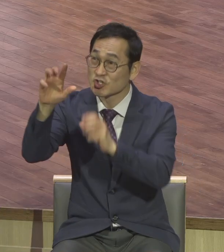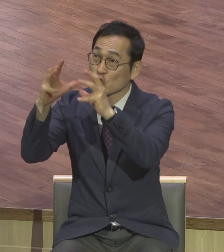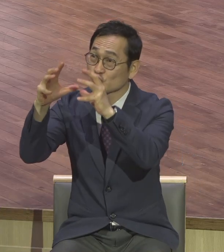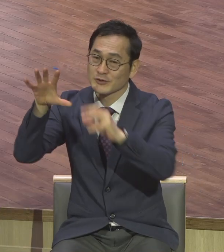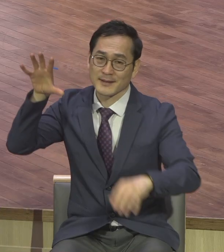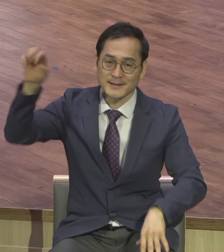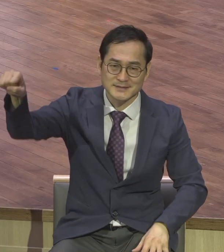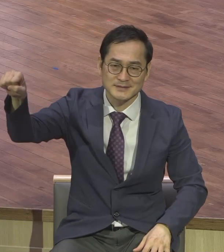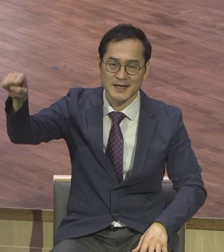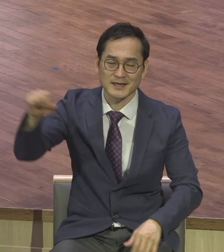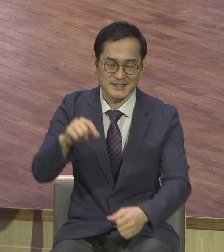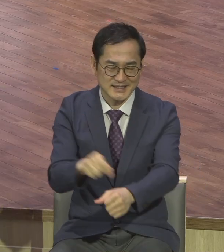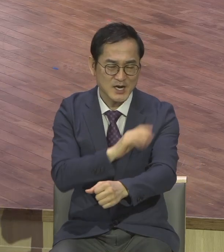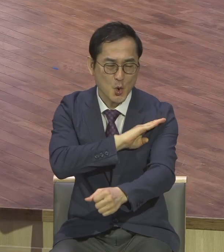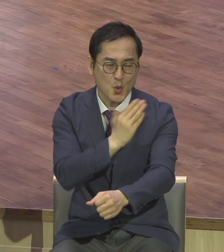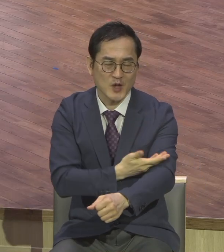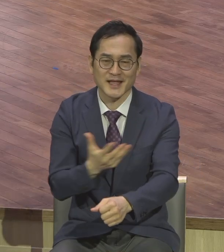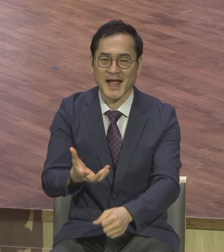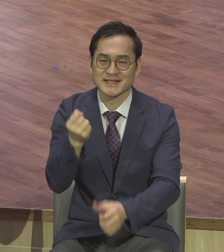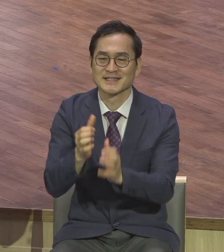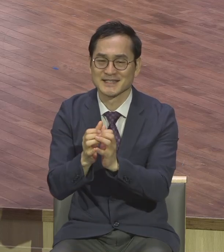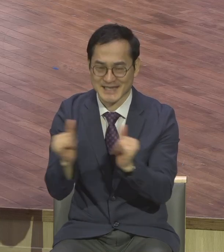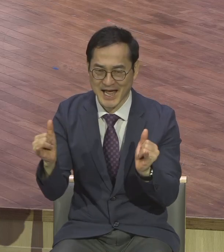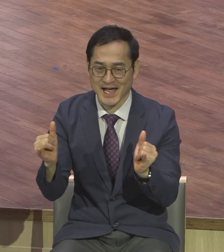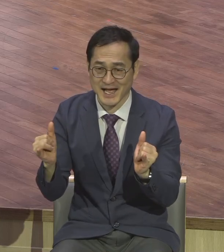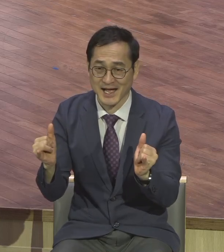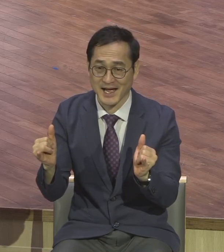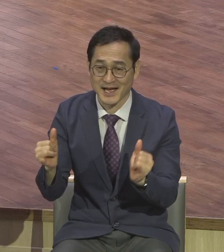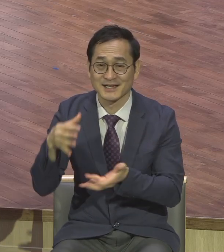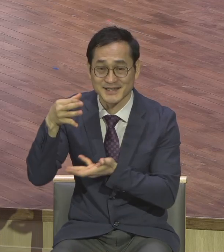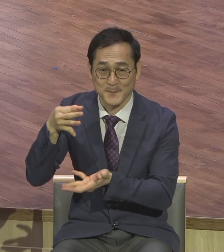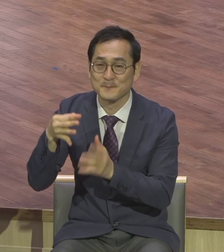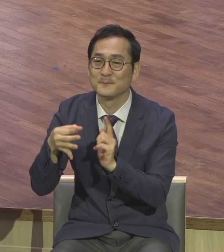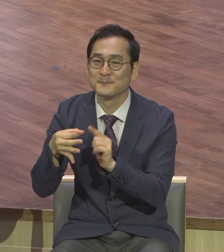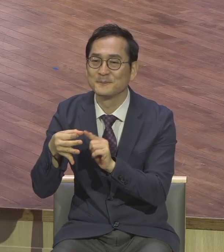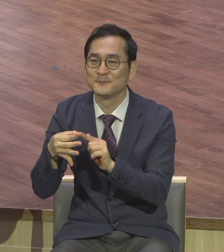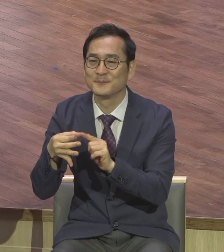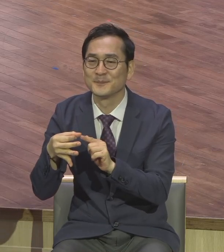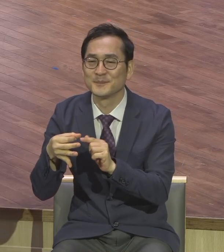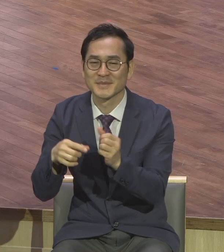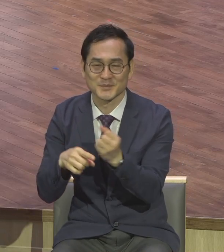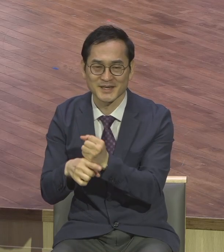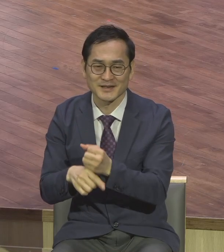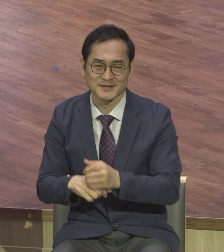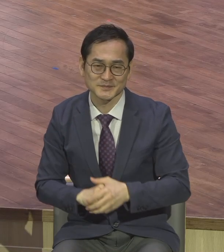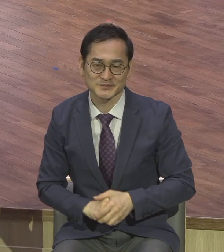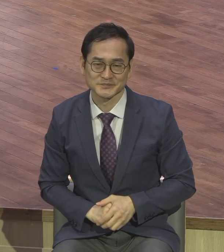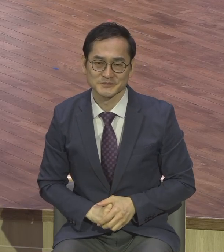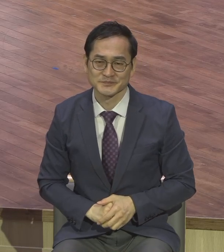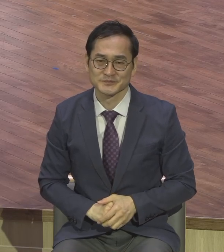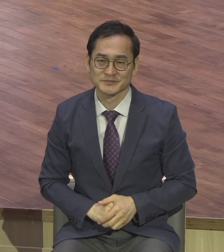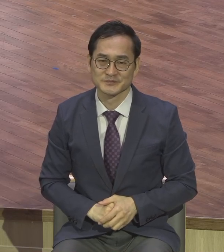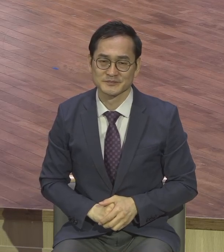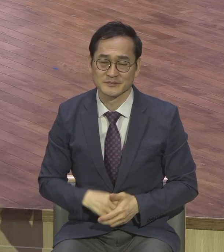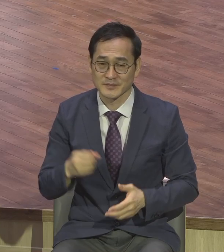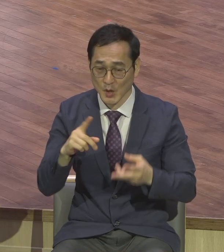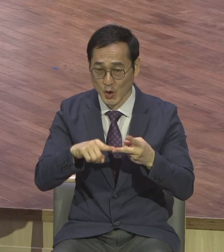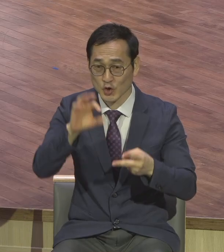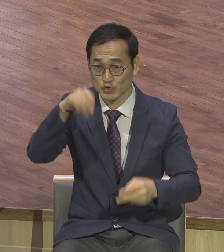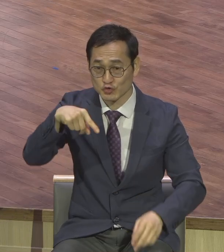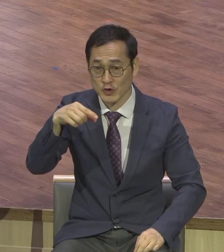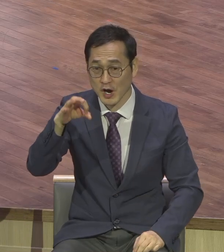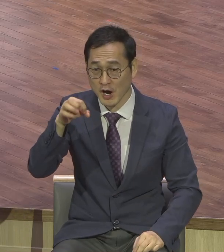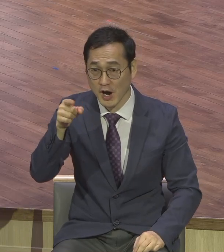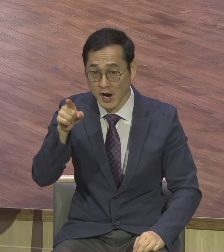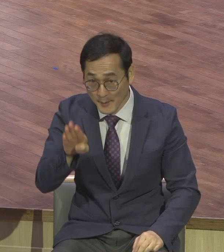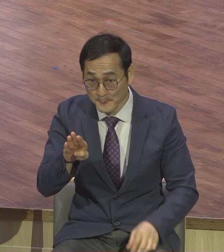자. 이렇게 영적 의미가 씌어졌습니다. 오늘 본문에 나오는 이 유업도